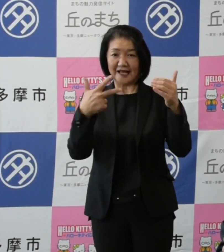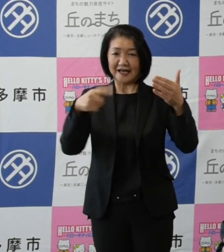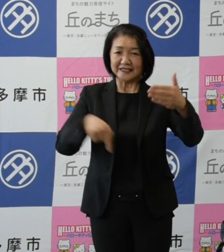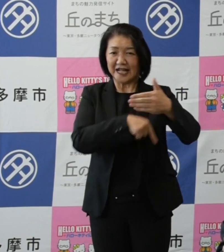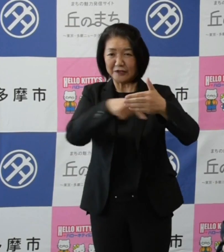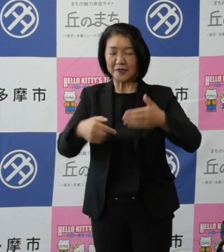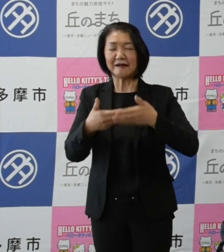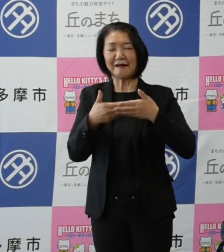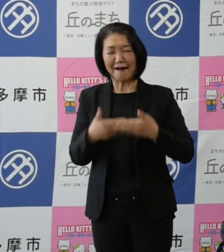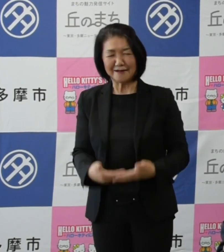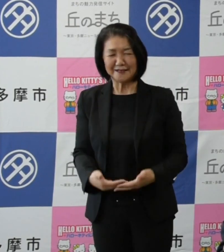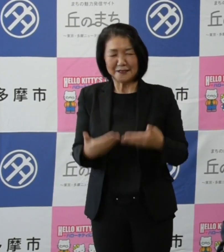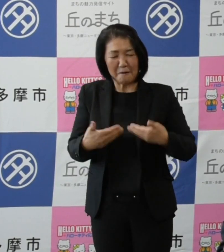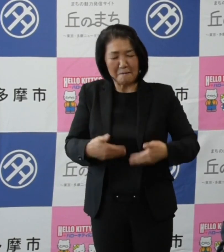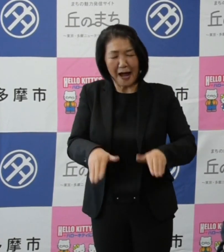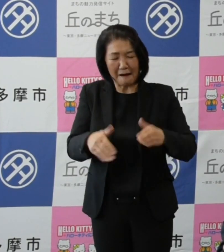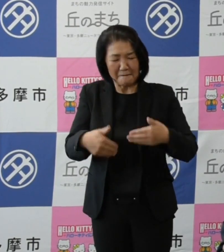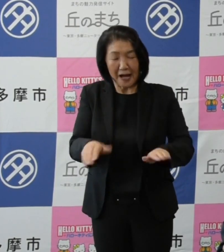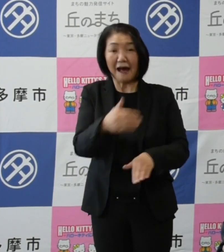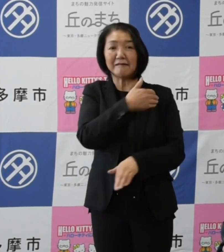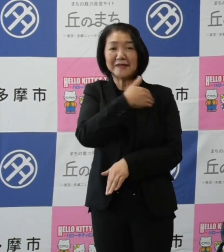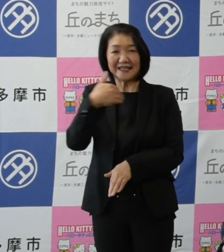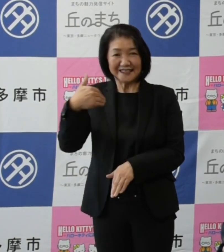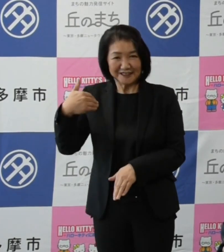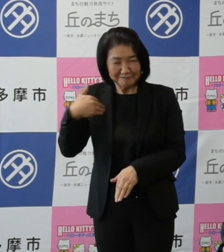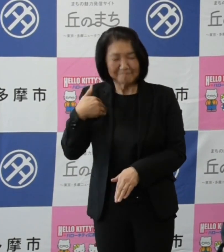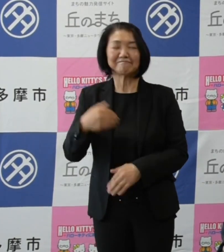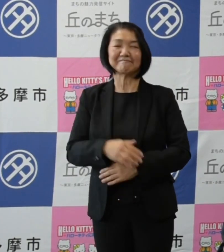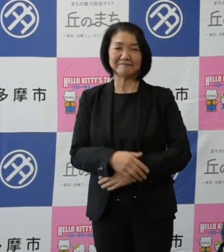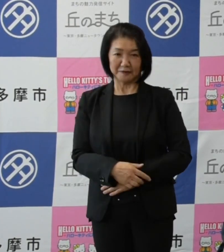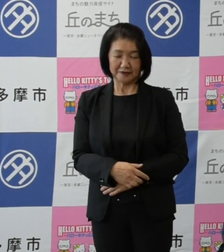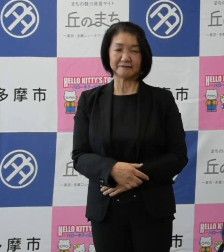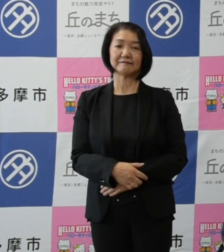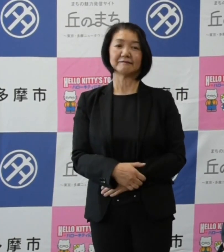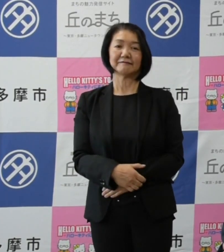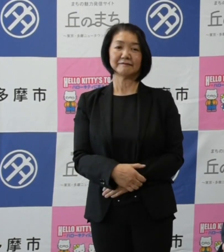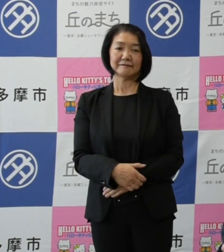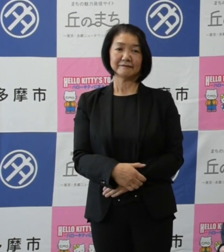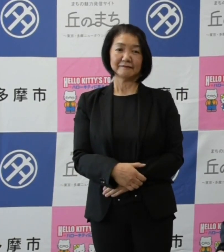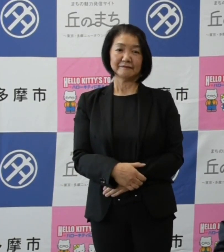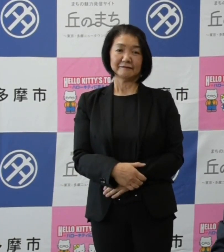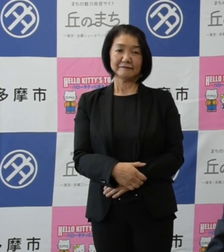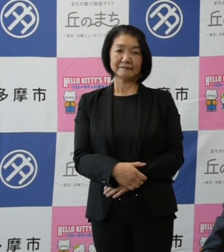安心して出産できる医療関係を整えていきます。